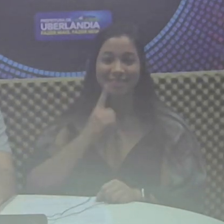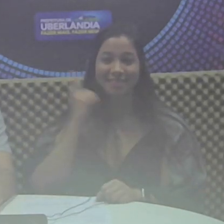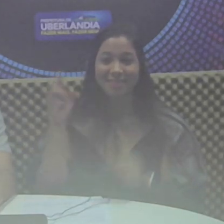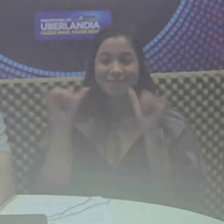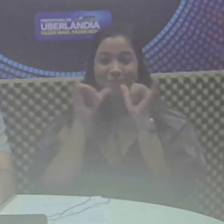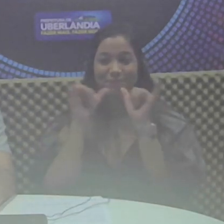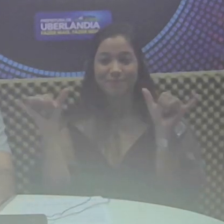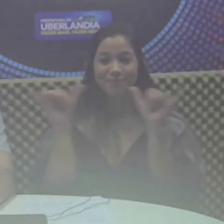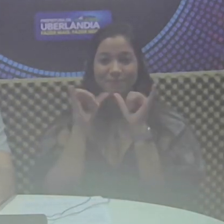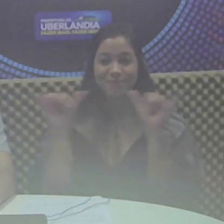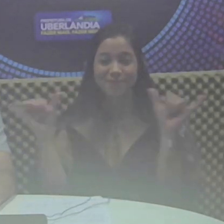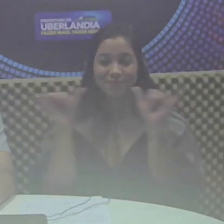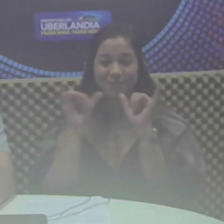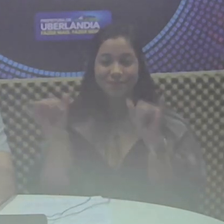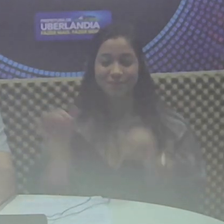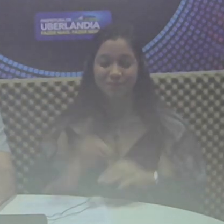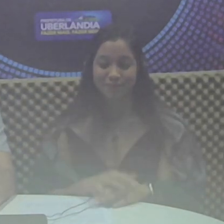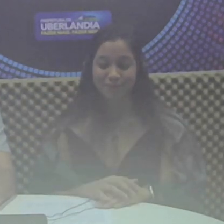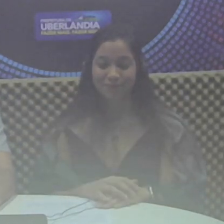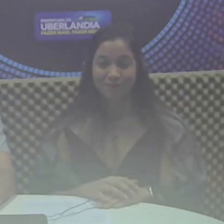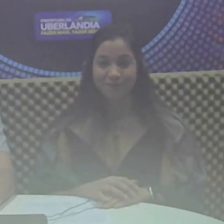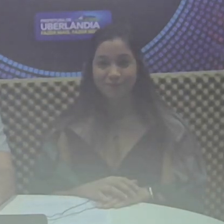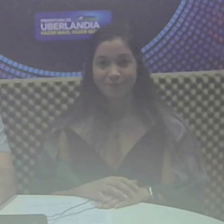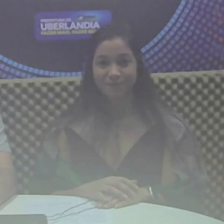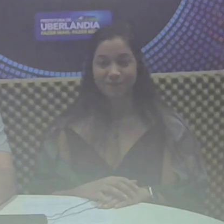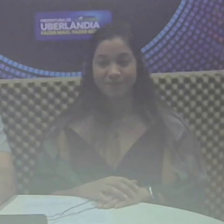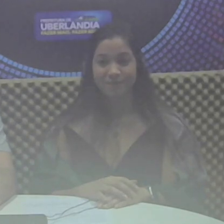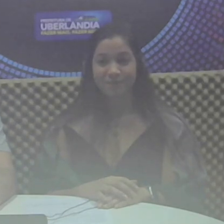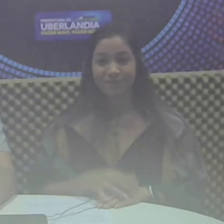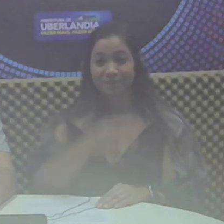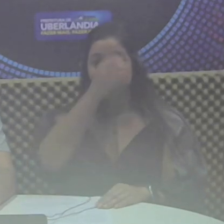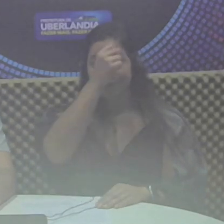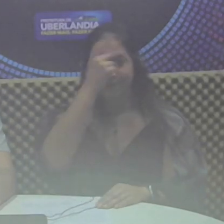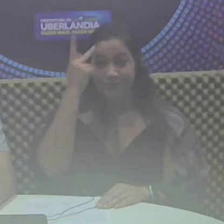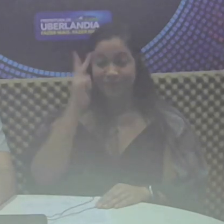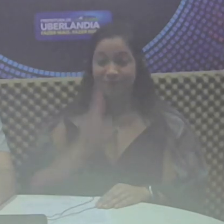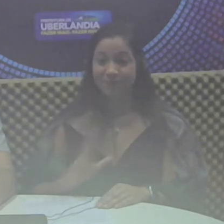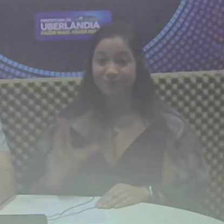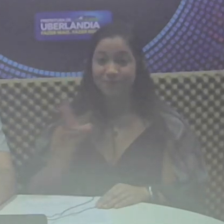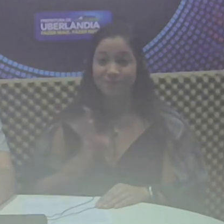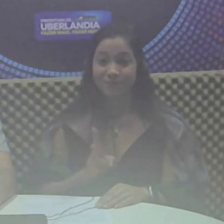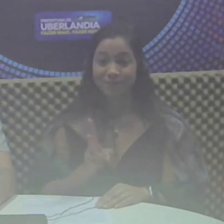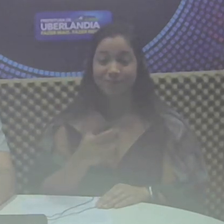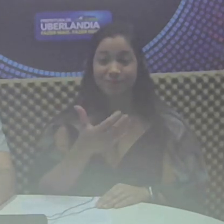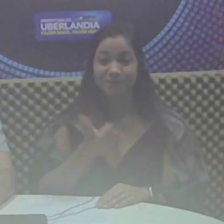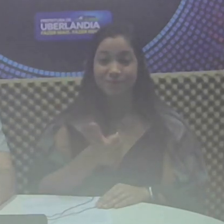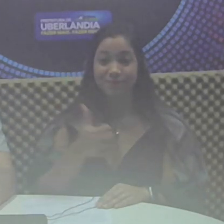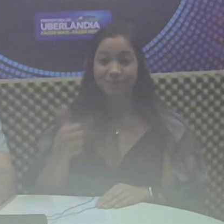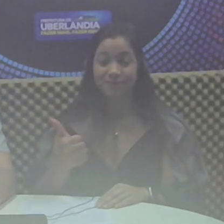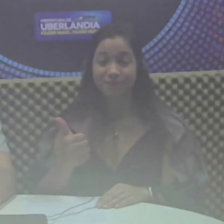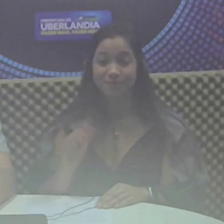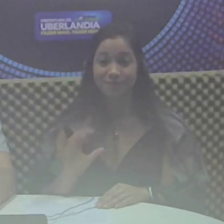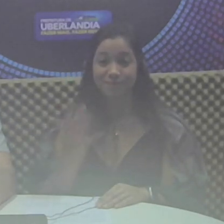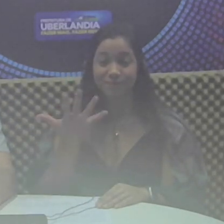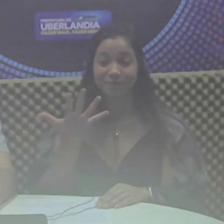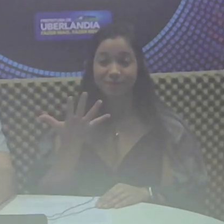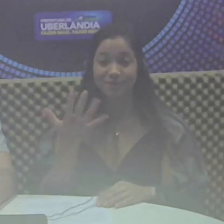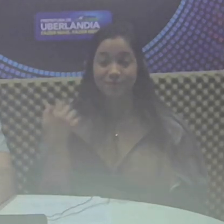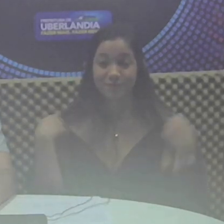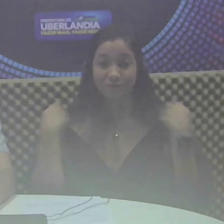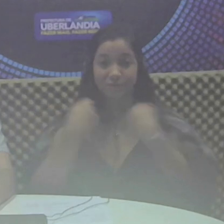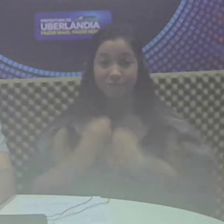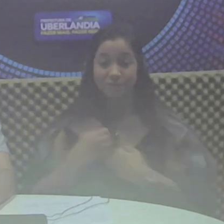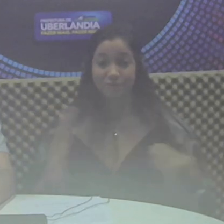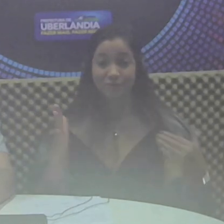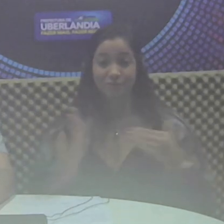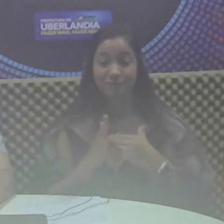Giro de notícias. A Prefeitura de Uberlândia segue com a 11ª edição da Campanha do Agasalho até a